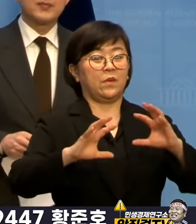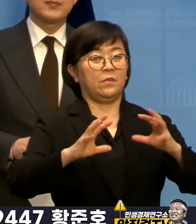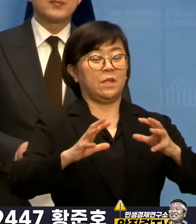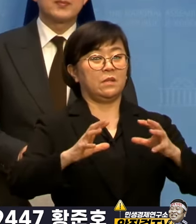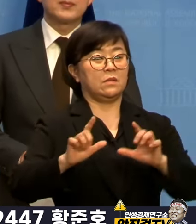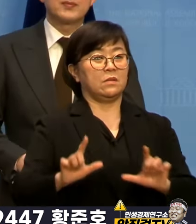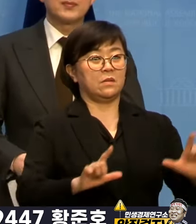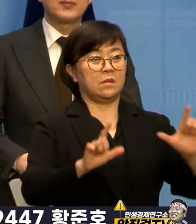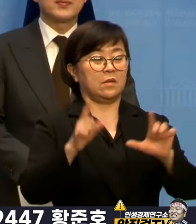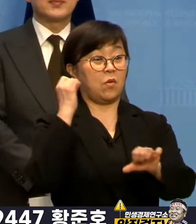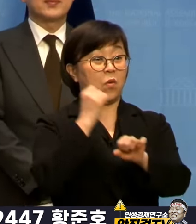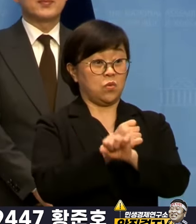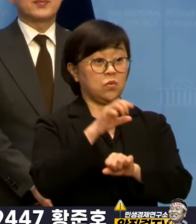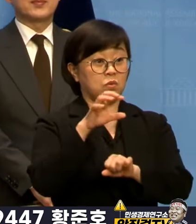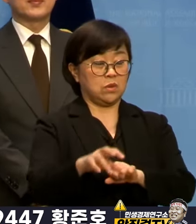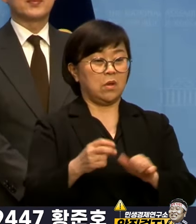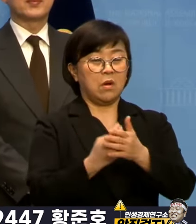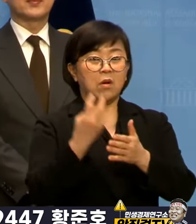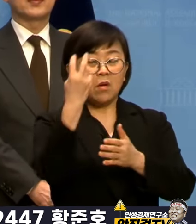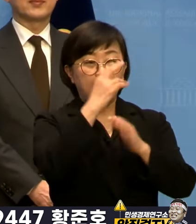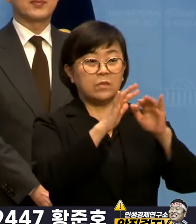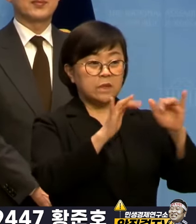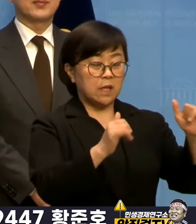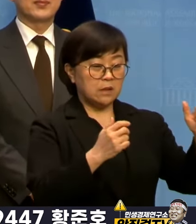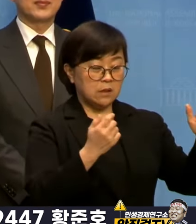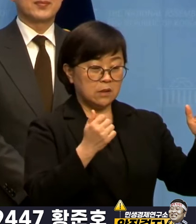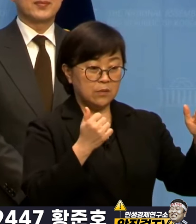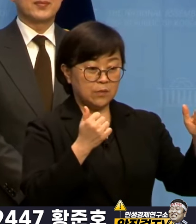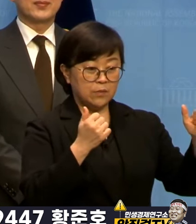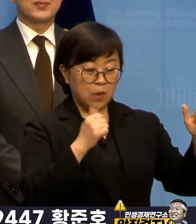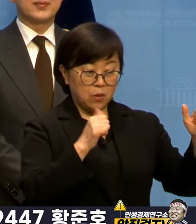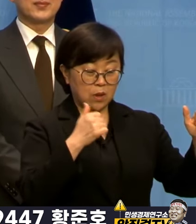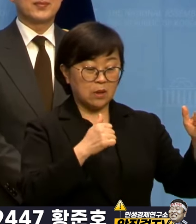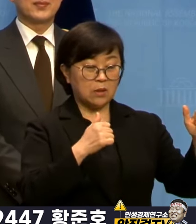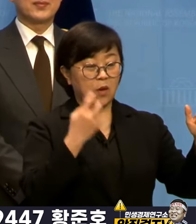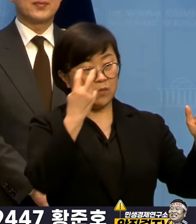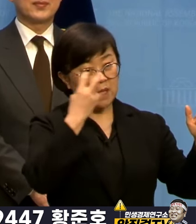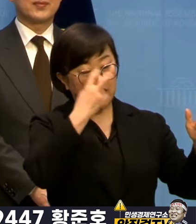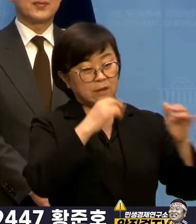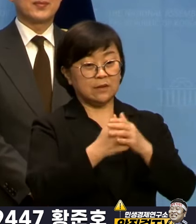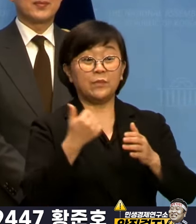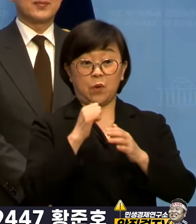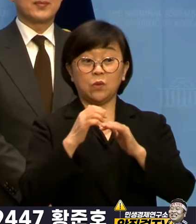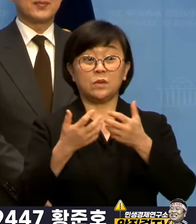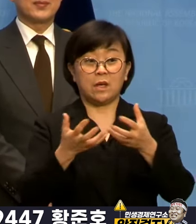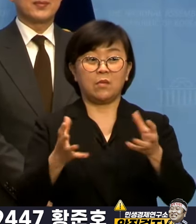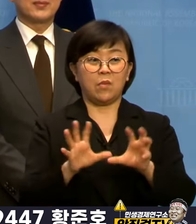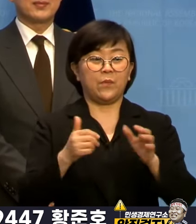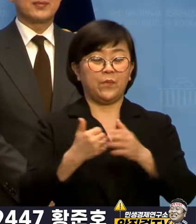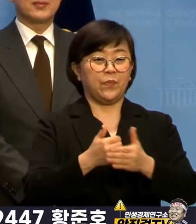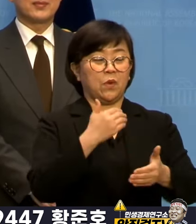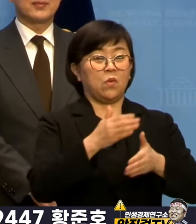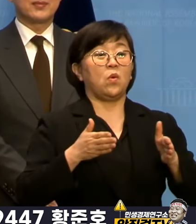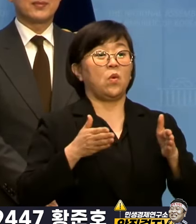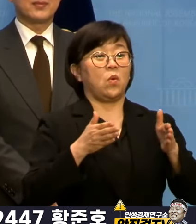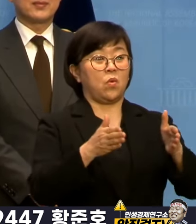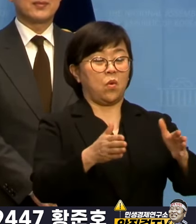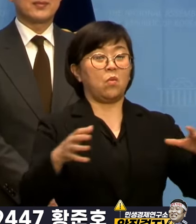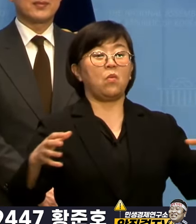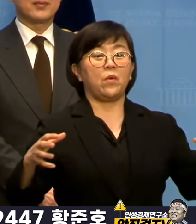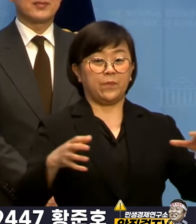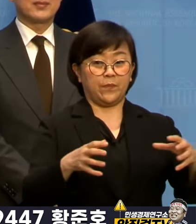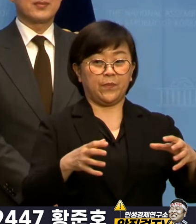민생연구소 검찰 변호사 모임, 그리고 우선의 김건희 고속도로의 진상 규명 의원님께서